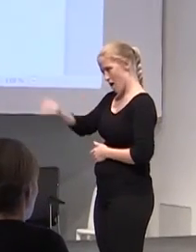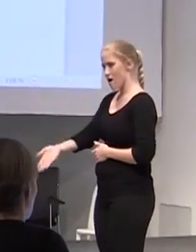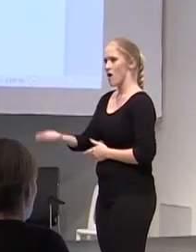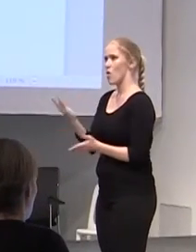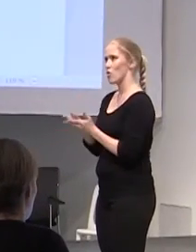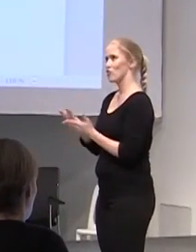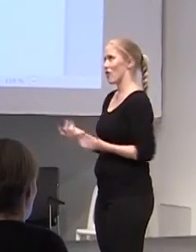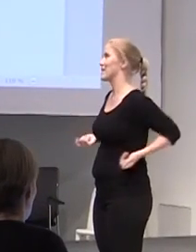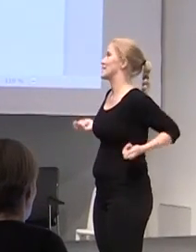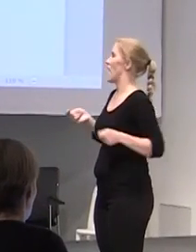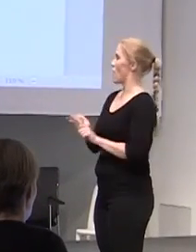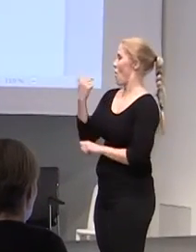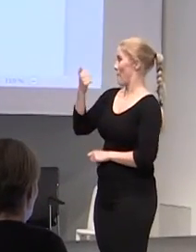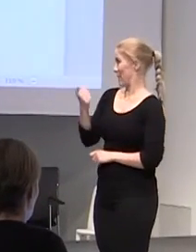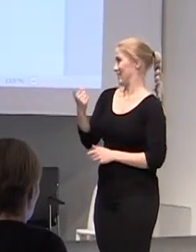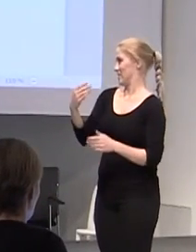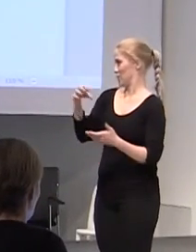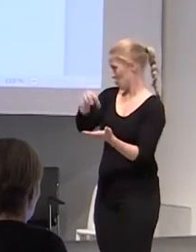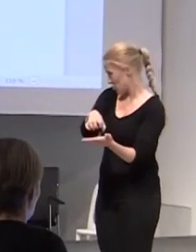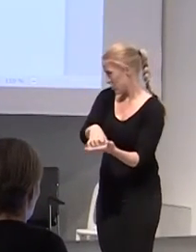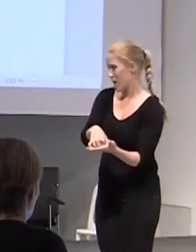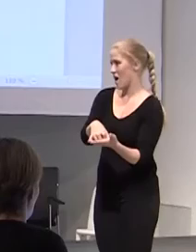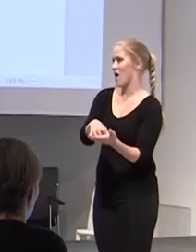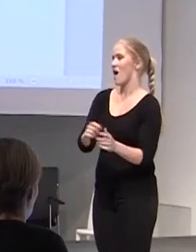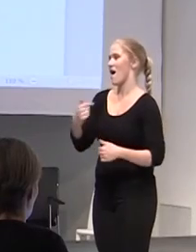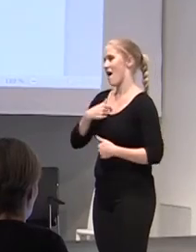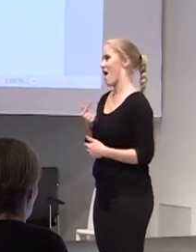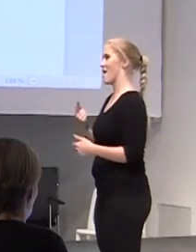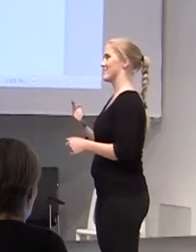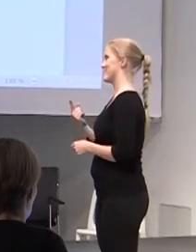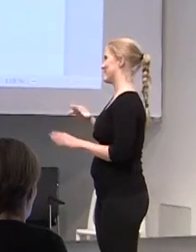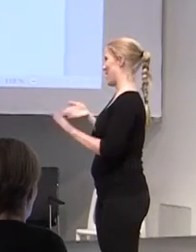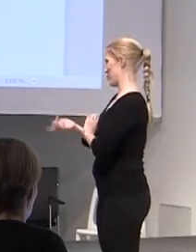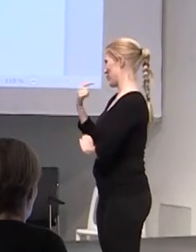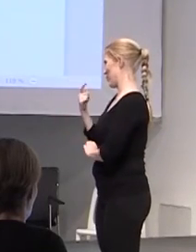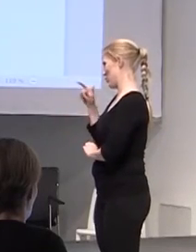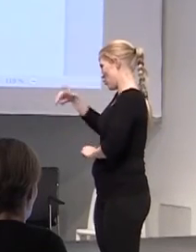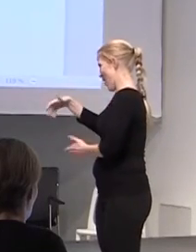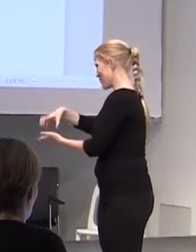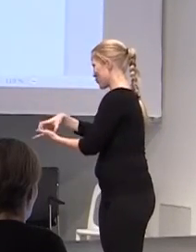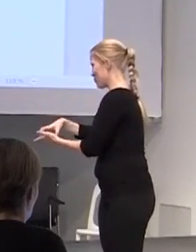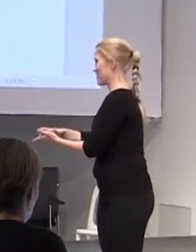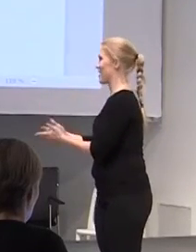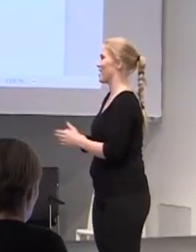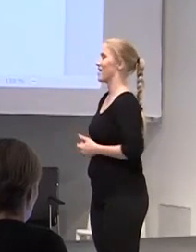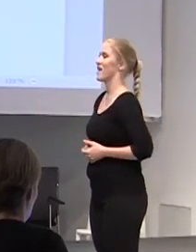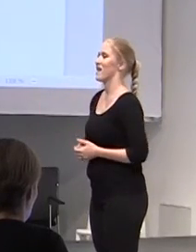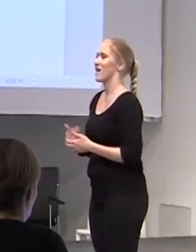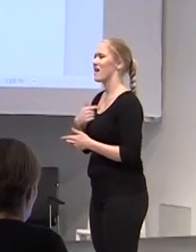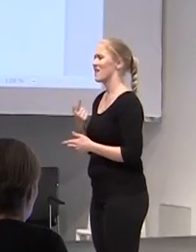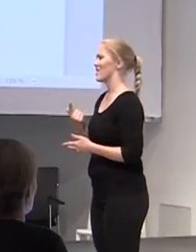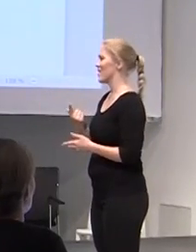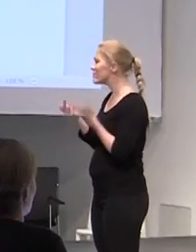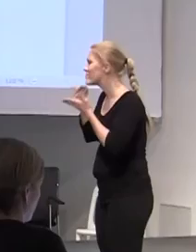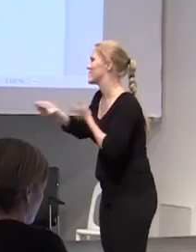závěry první skupiny, já jsem mluvčím skupiny druhé. My jsme hodně vášnivě diskutovali a bylo velmi